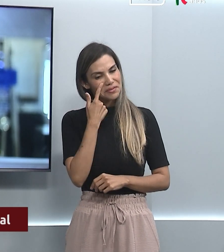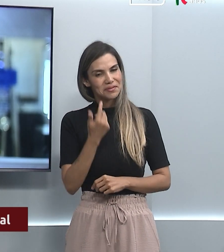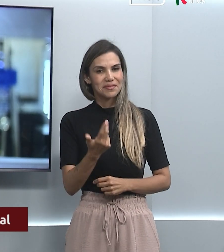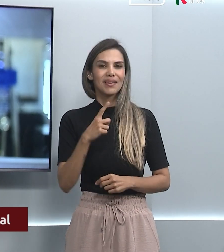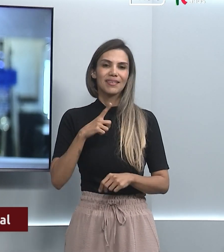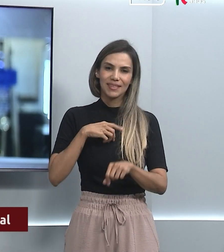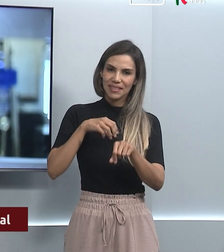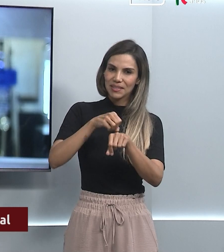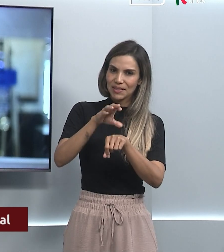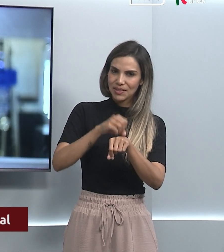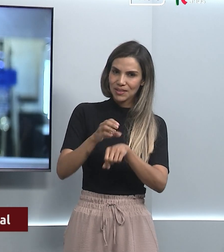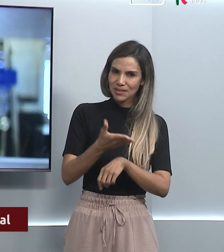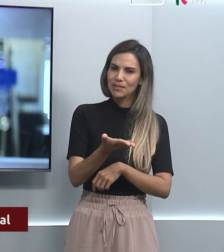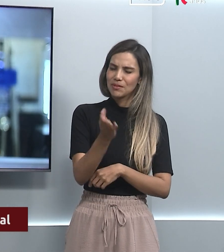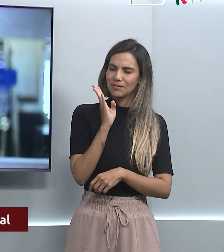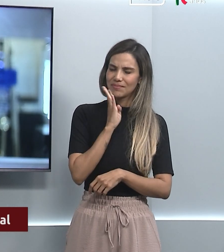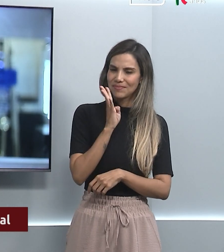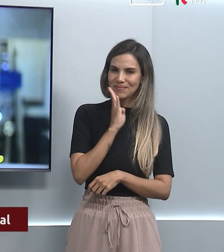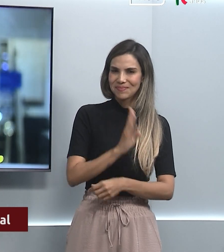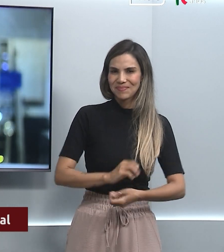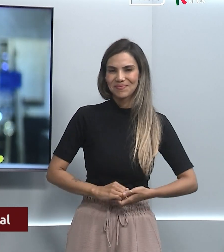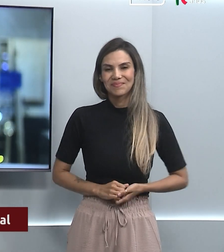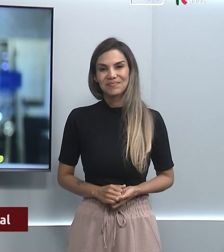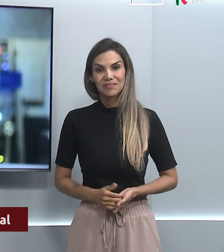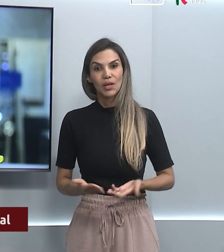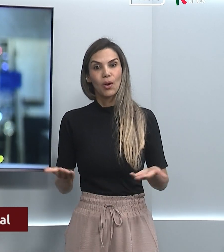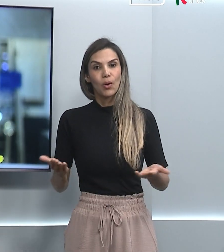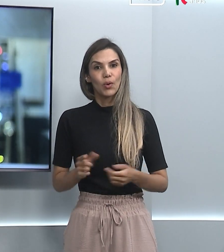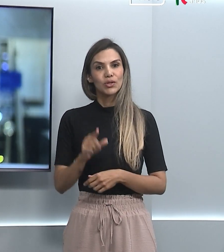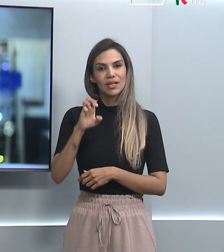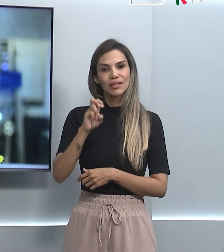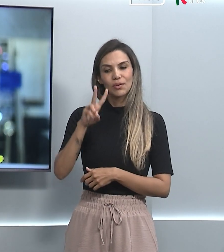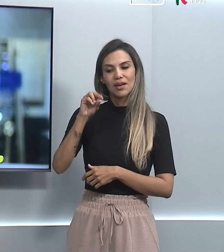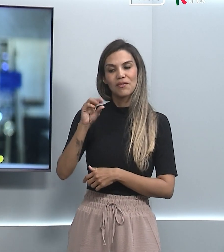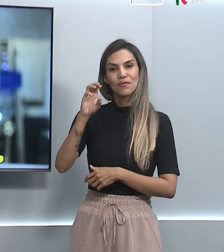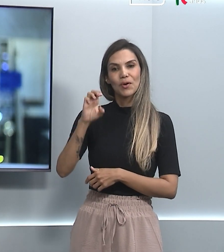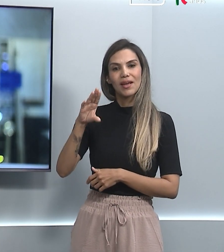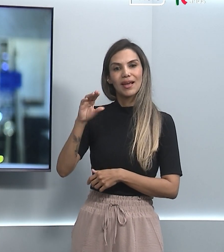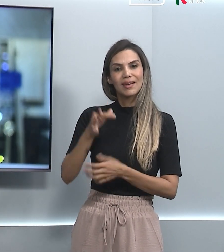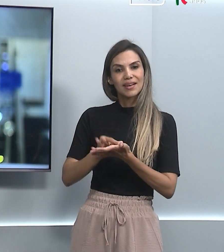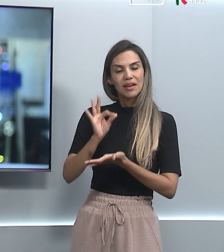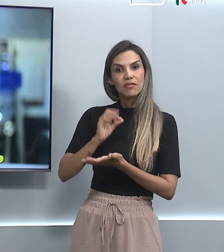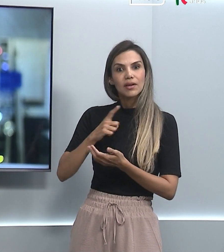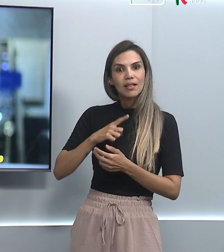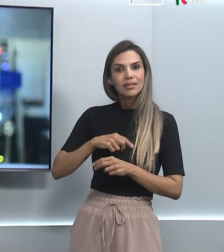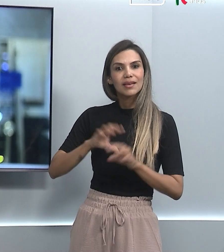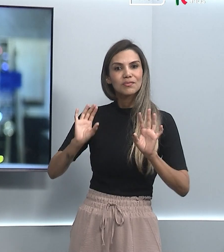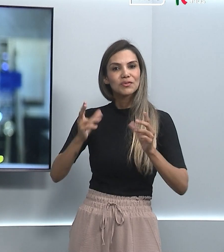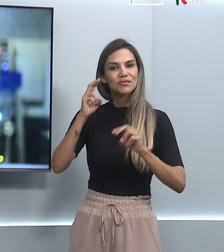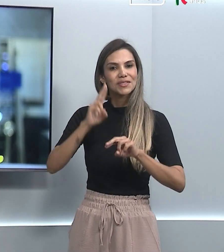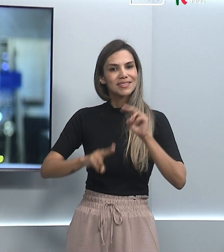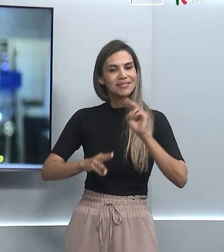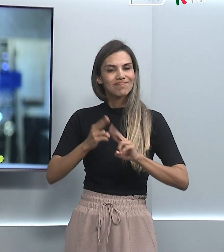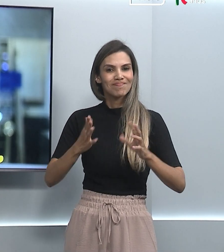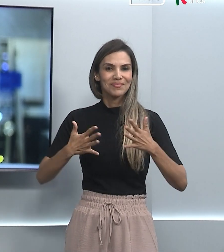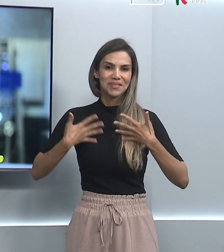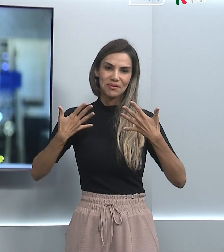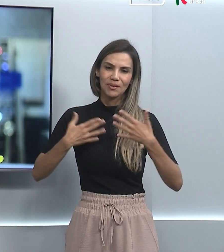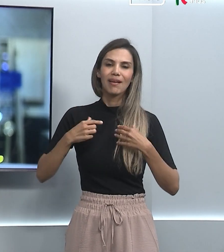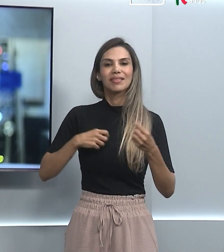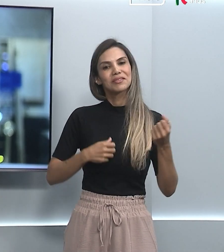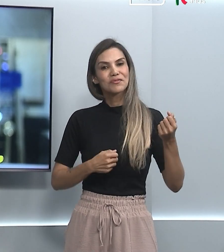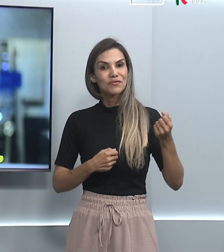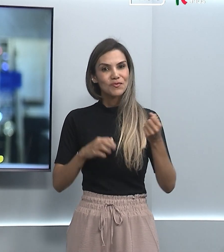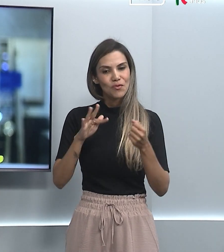temos algumas sugestões bem legais. Hoje no Evoé Café acontece um arraiá cheio de animações, com forró